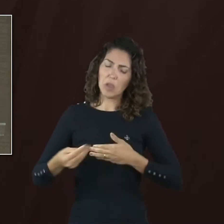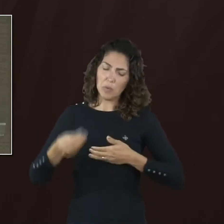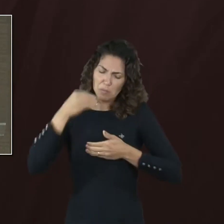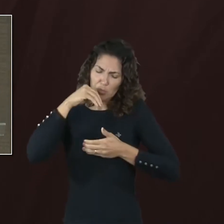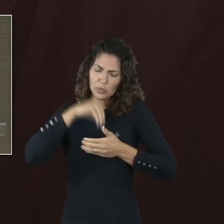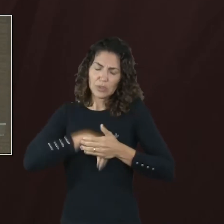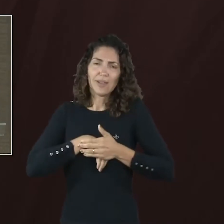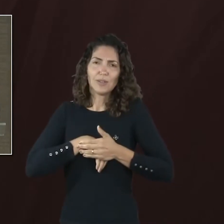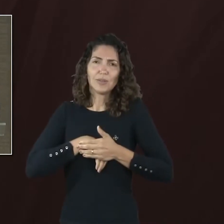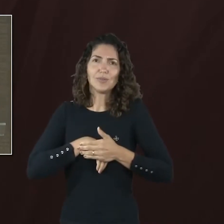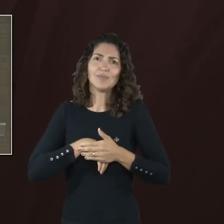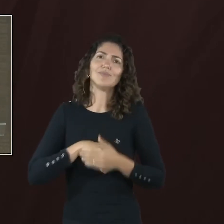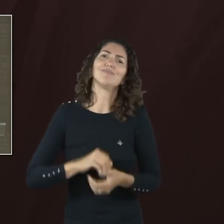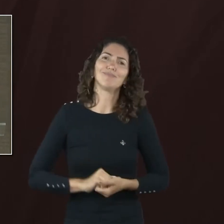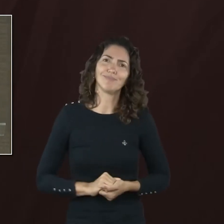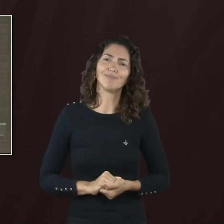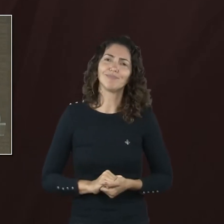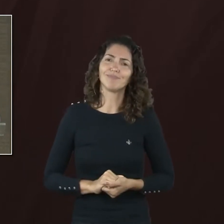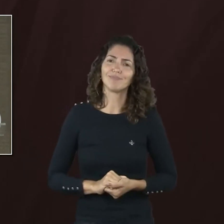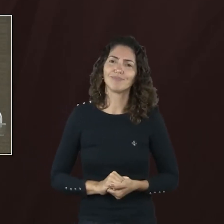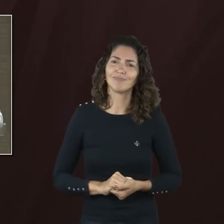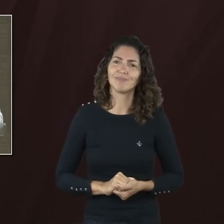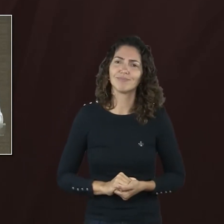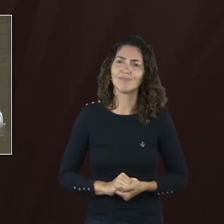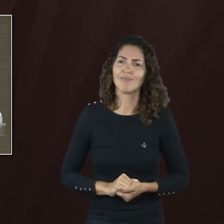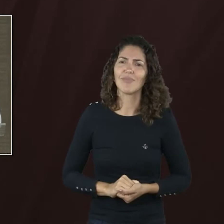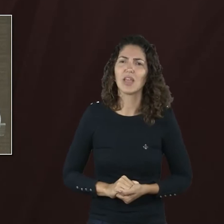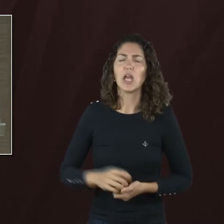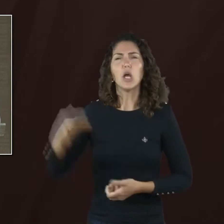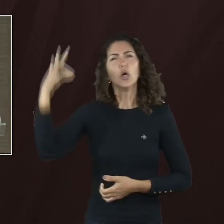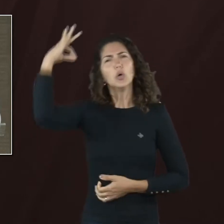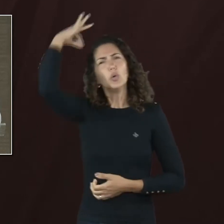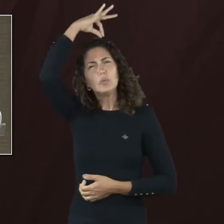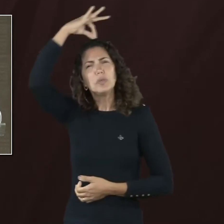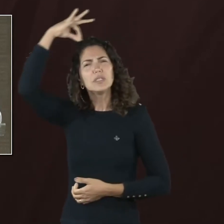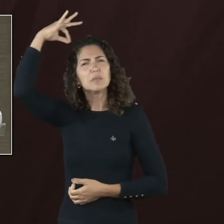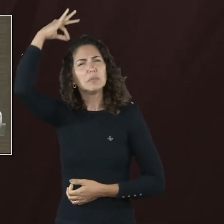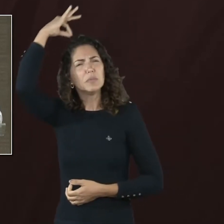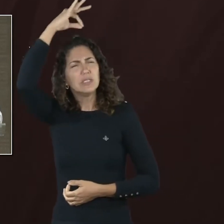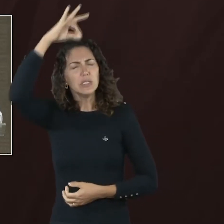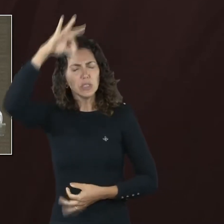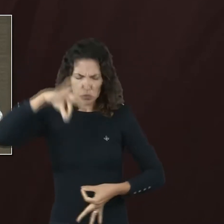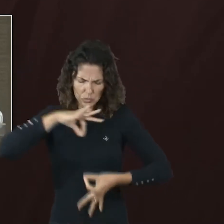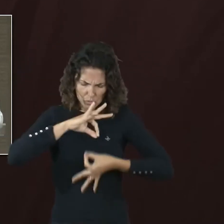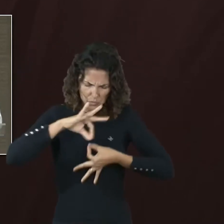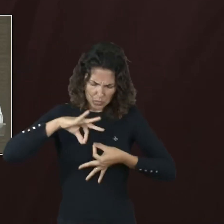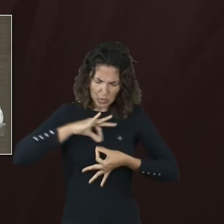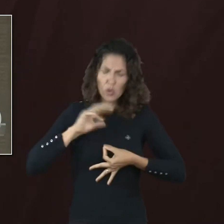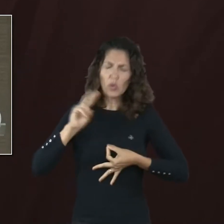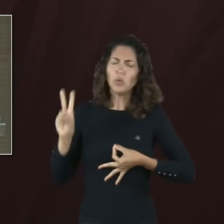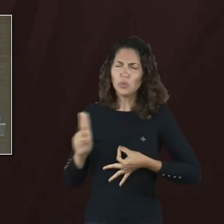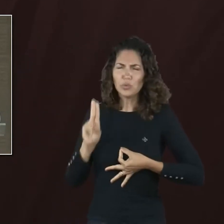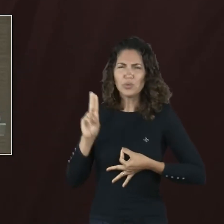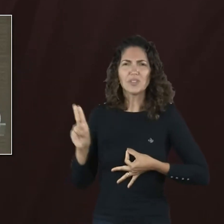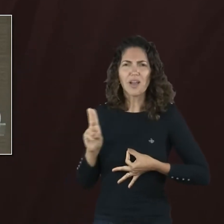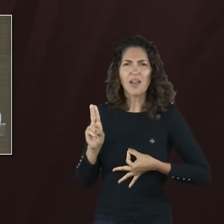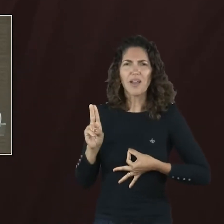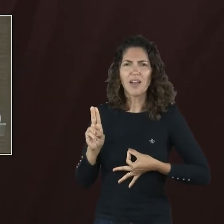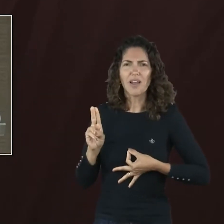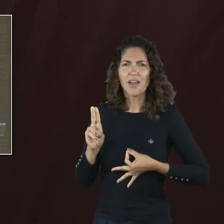do Espírito, você imediatamente, se estiver no Espírito, imediatamente há um eco dentro de